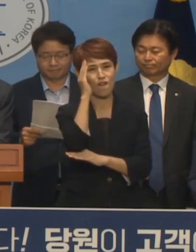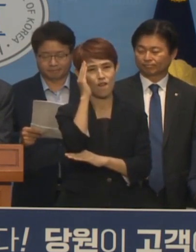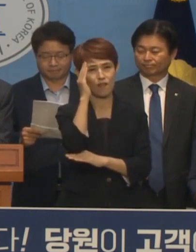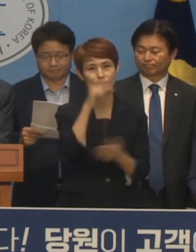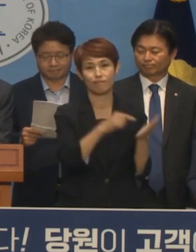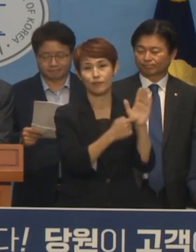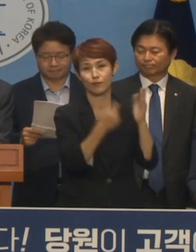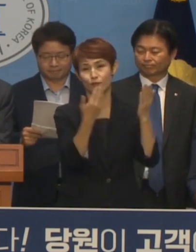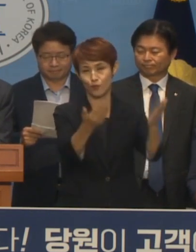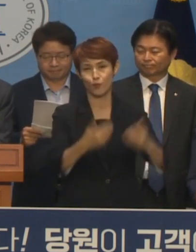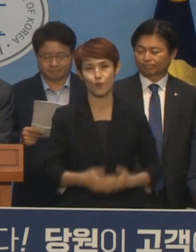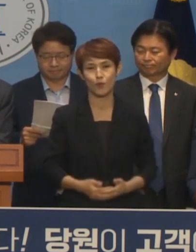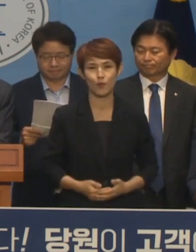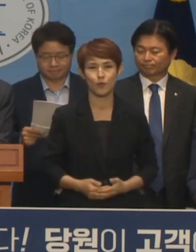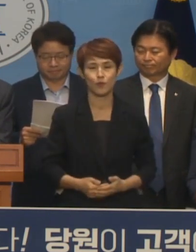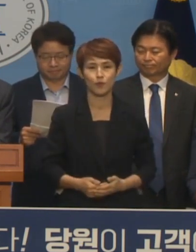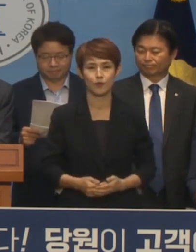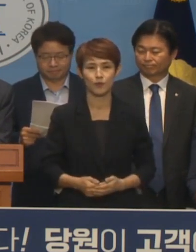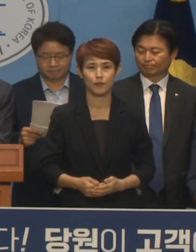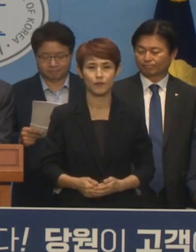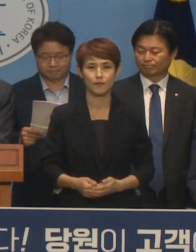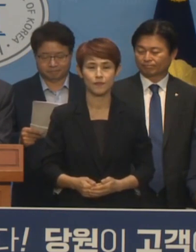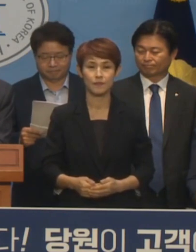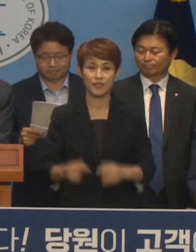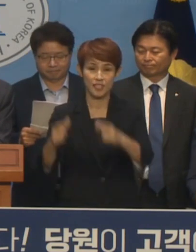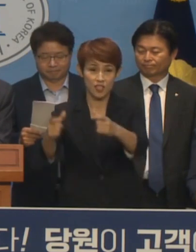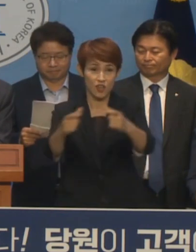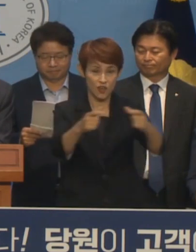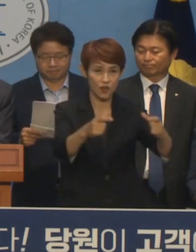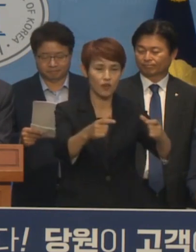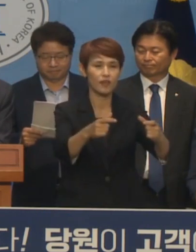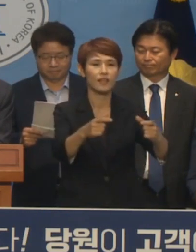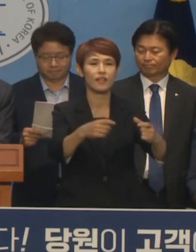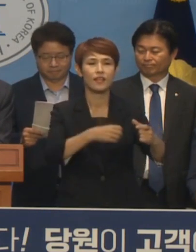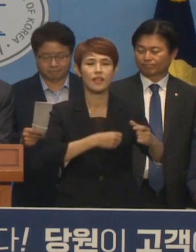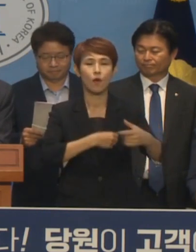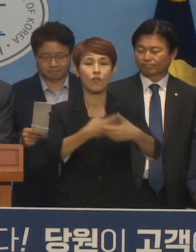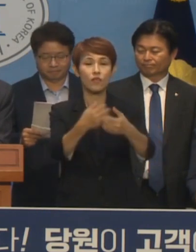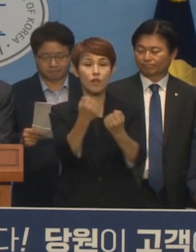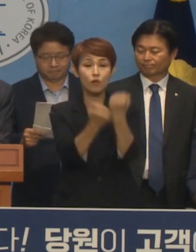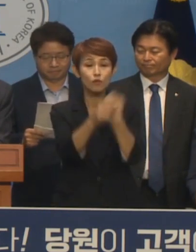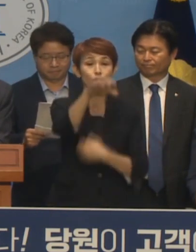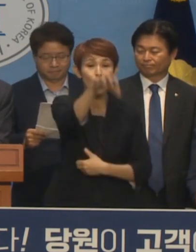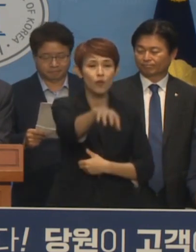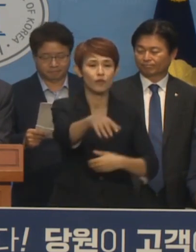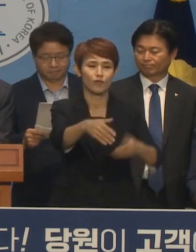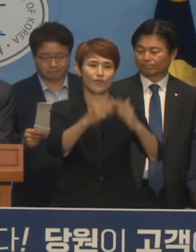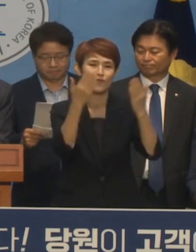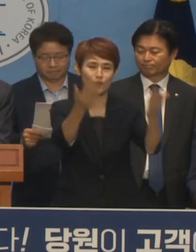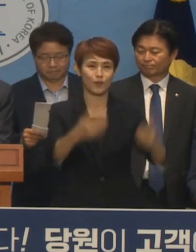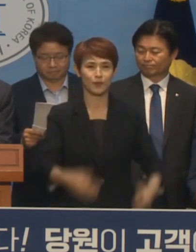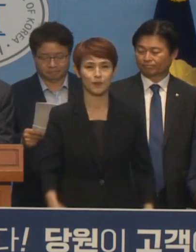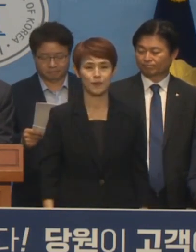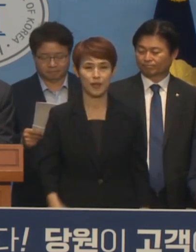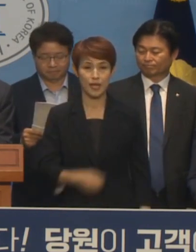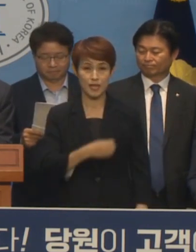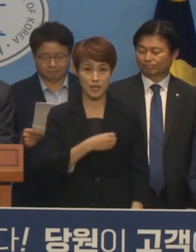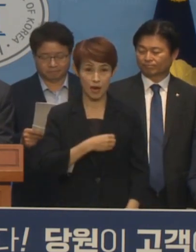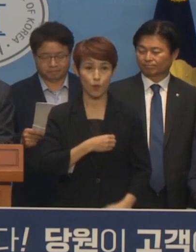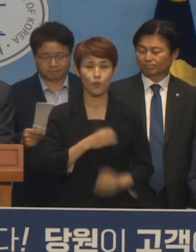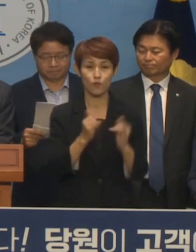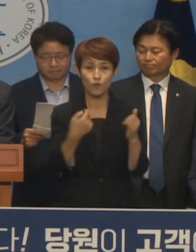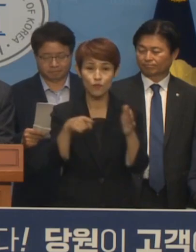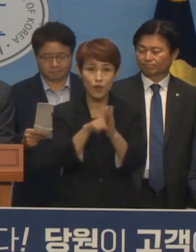제공하고 지역 폐교를 활용하여 지역에도 당원 연수원을 마련하겠습니다. 당원 학교를